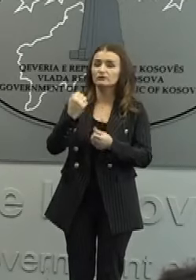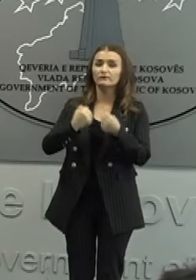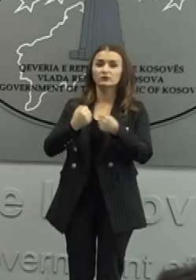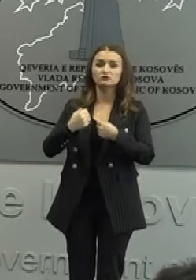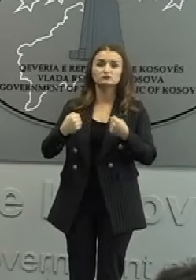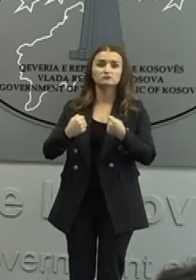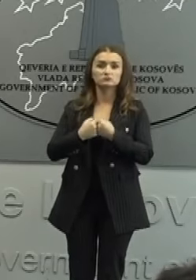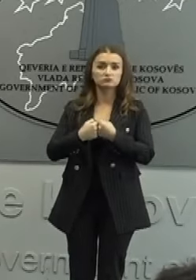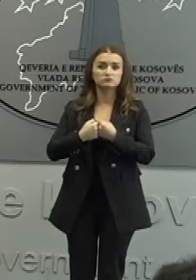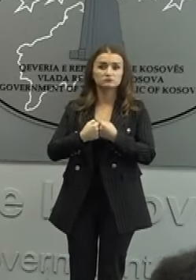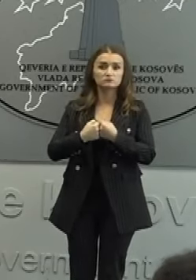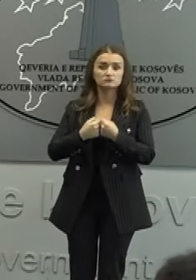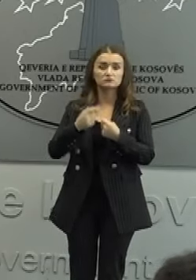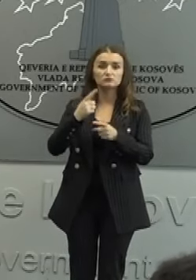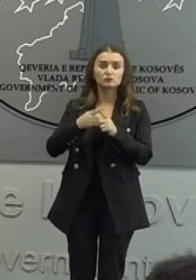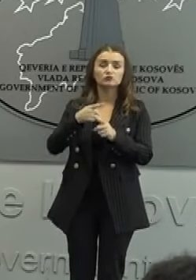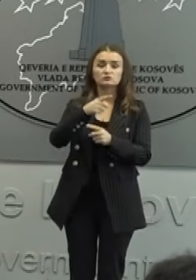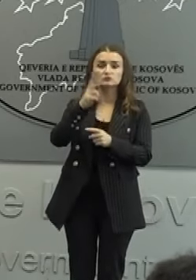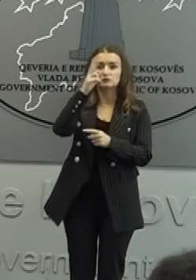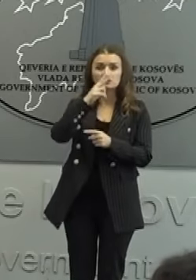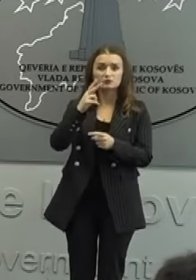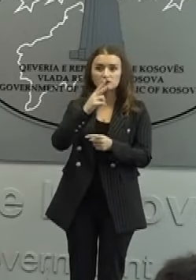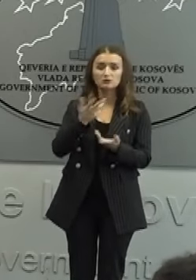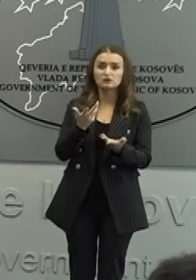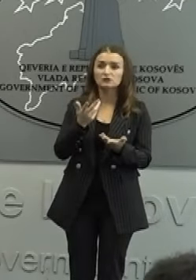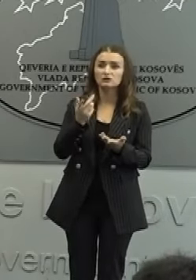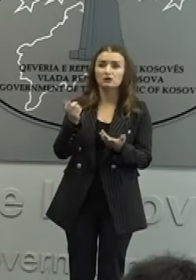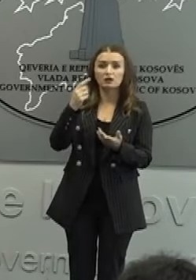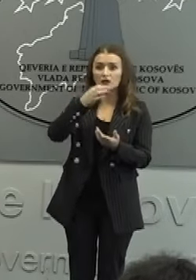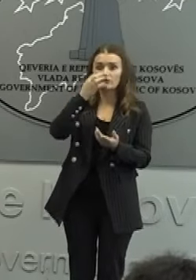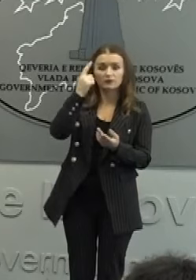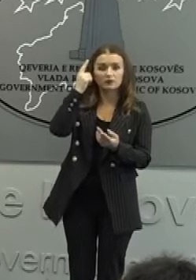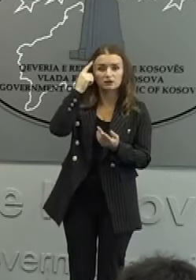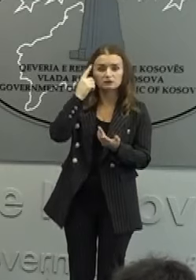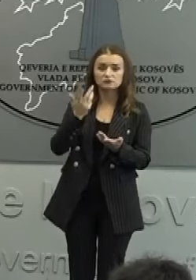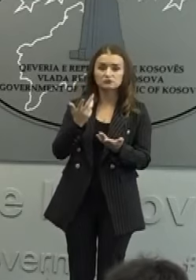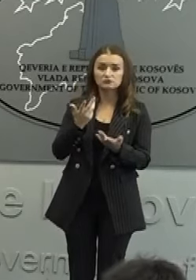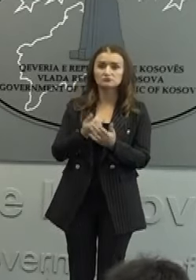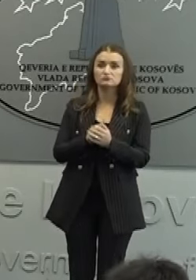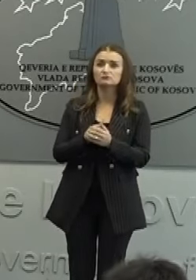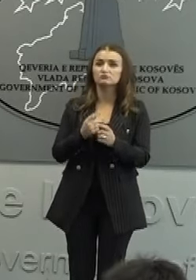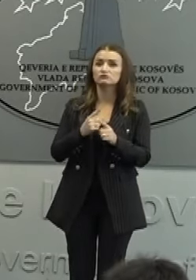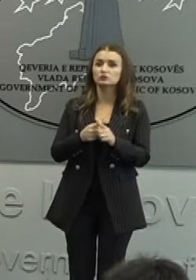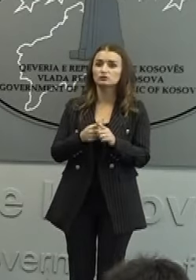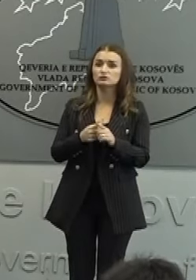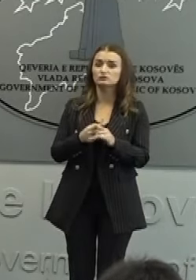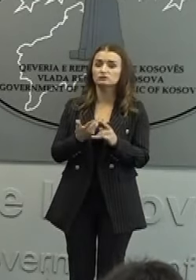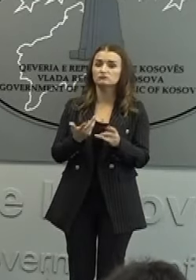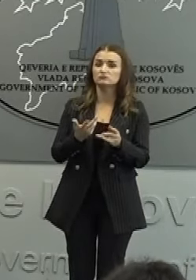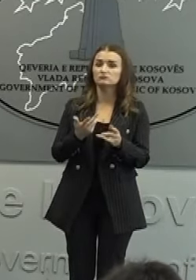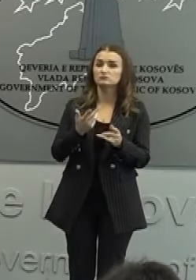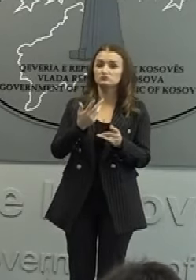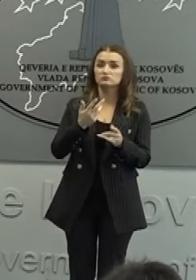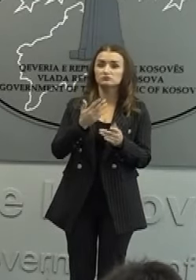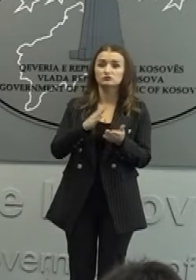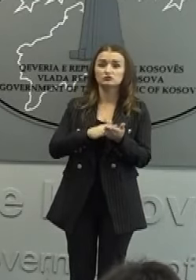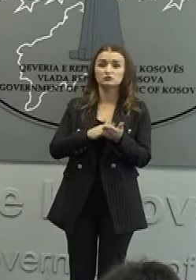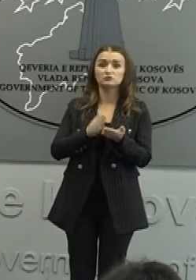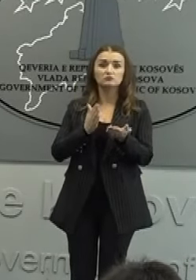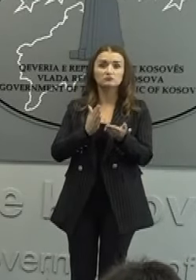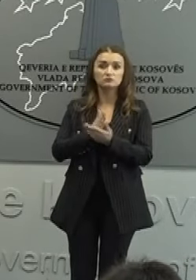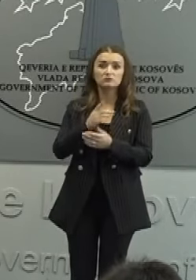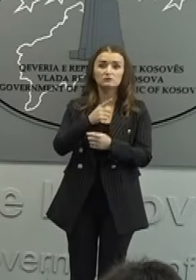dhe në gjendje të dehur. A jeni të njoftuar për këtë rast dhe nëse, si më thonë, konfirmohet një gjë e tillë, a do ketë ndonjë vendim